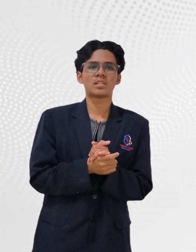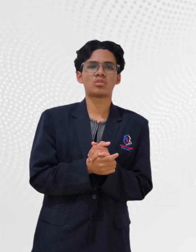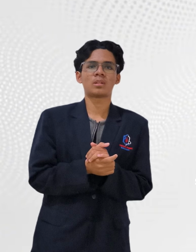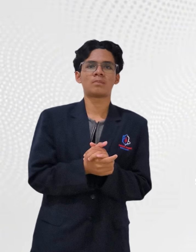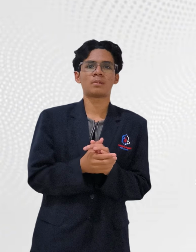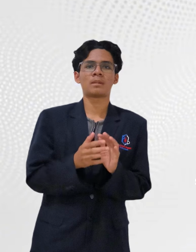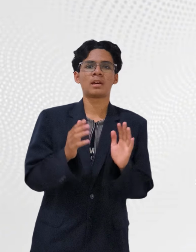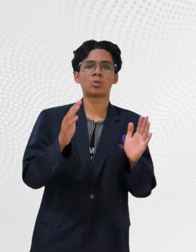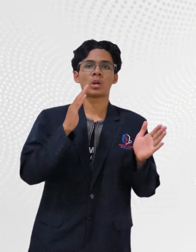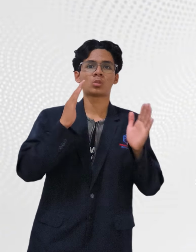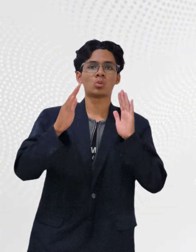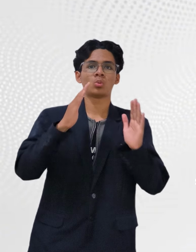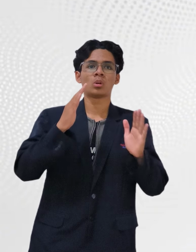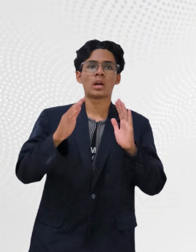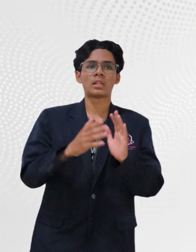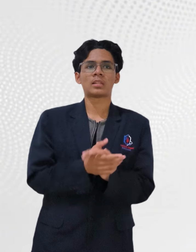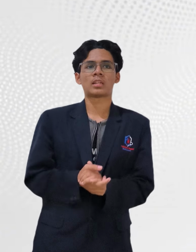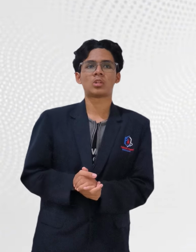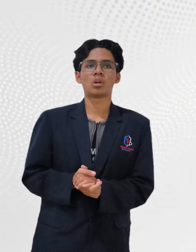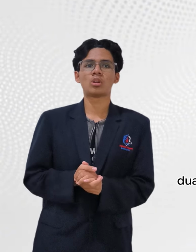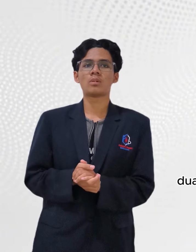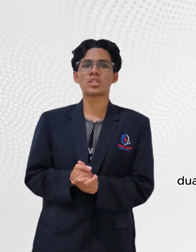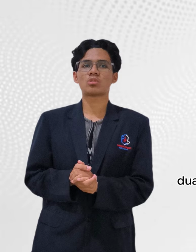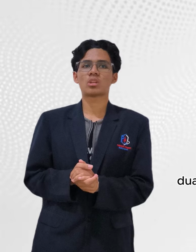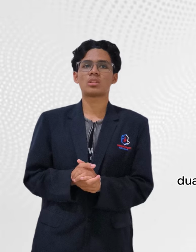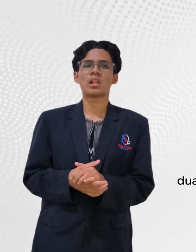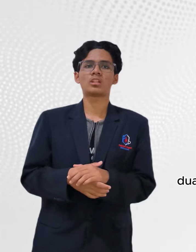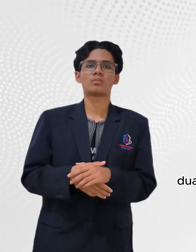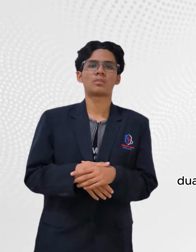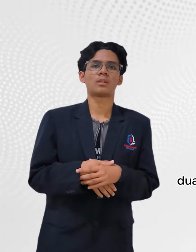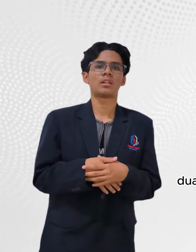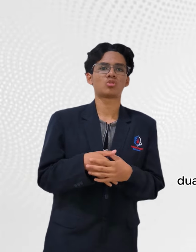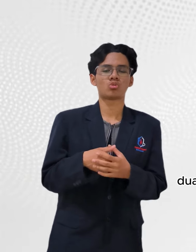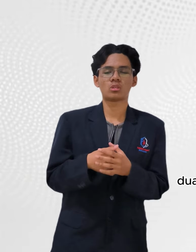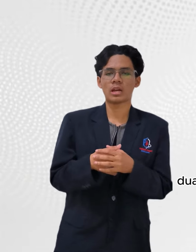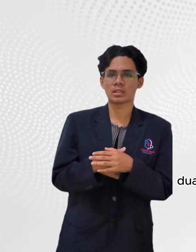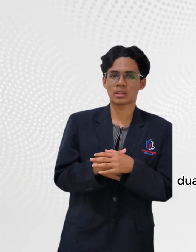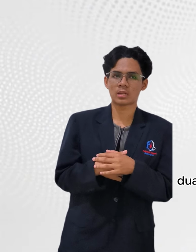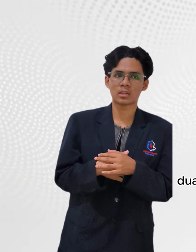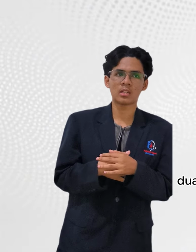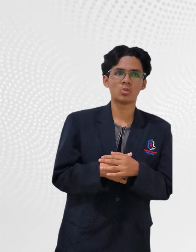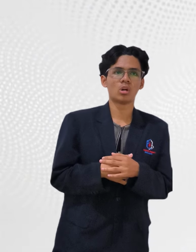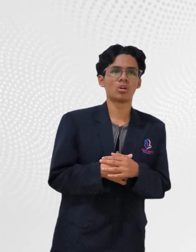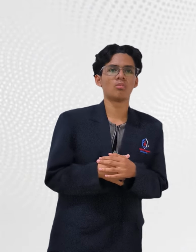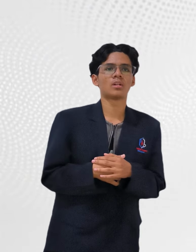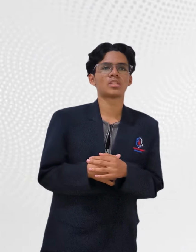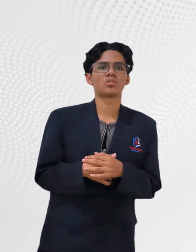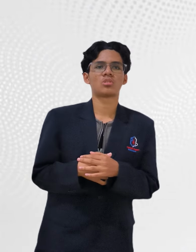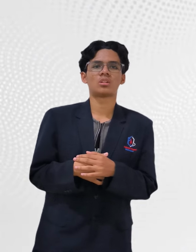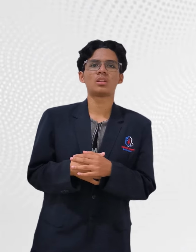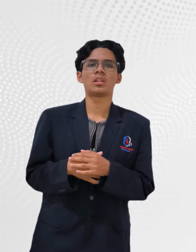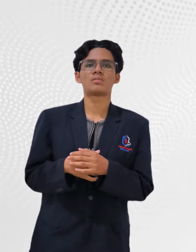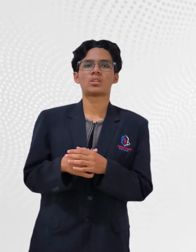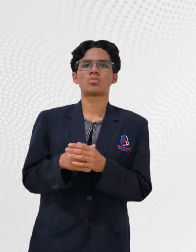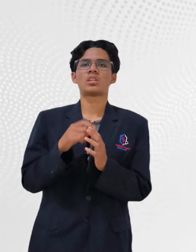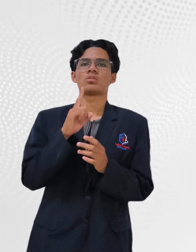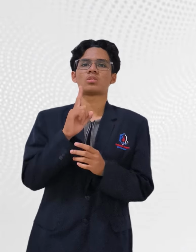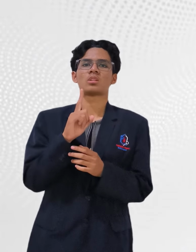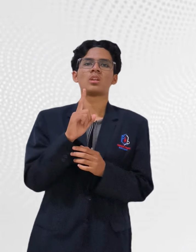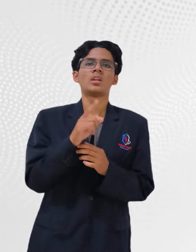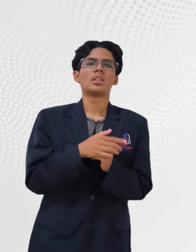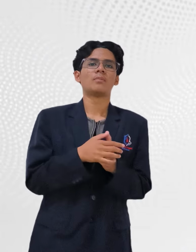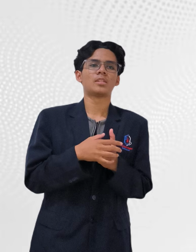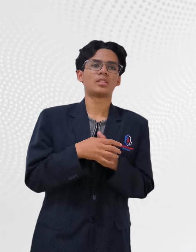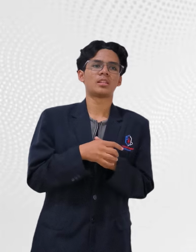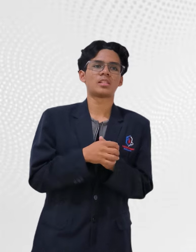fase mengacu pada perbedaan waktu antara 2 gelombang sinusoidal atau perbedaan sudut antara 2 gelombang sinusoidal dalam 1